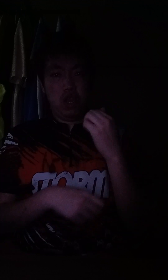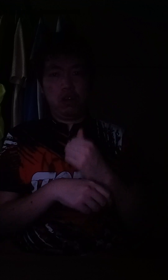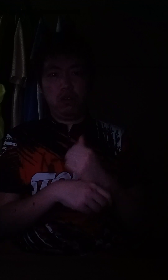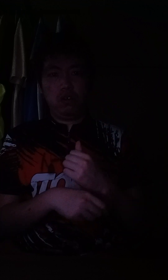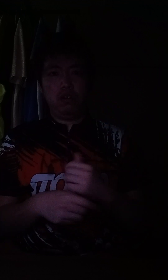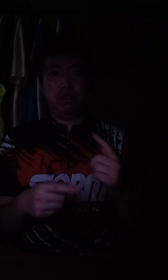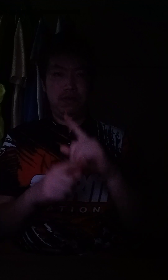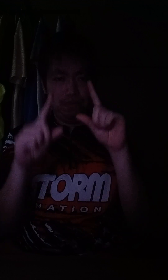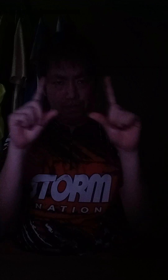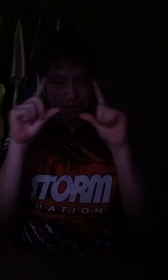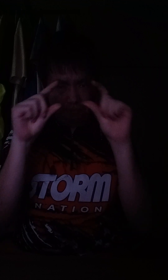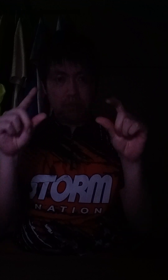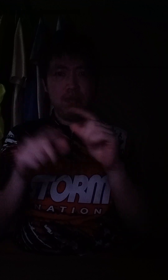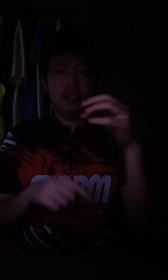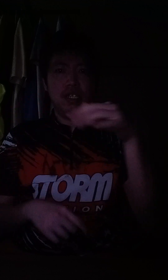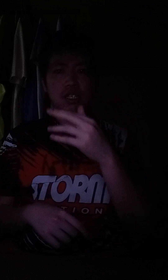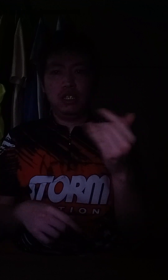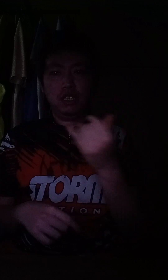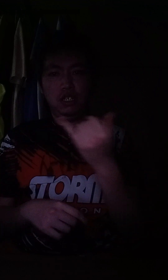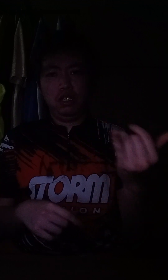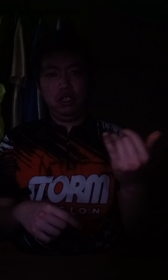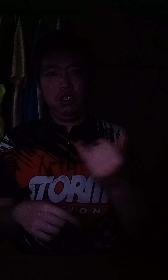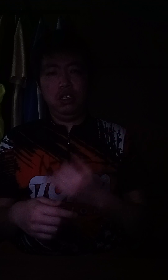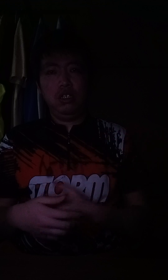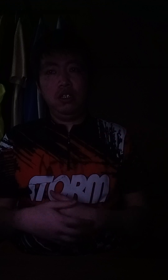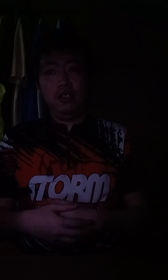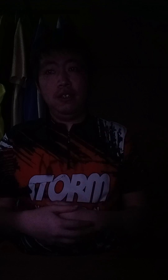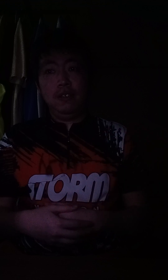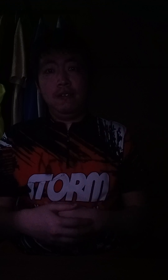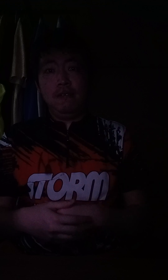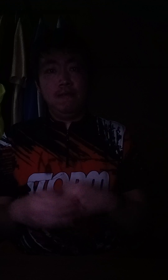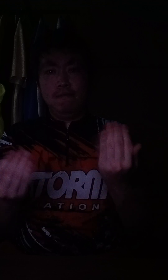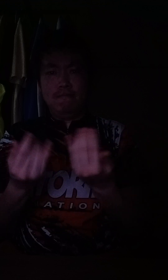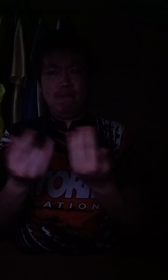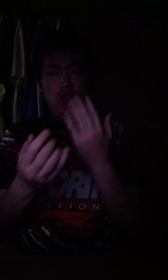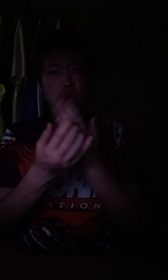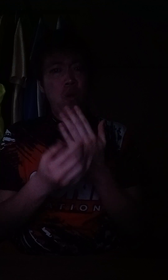사진 한번 찍어봐야 될 것 같은데 엑스레이를. 원래 이러지 않았던 것 같은데. 네.